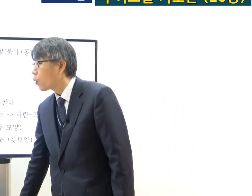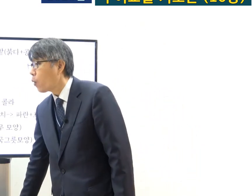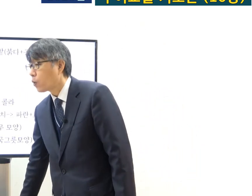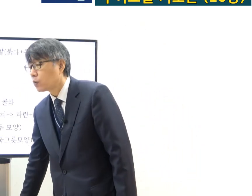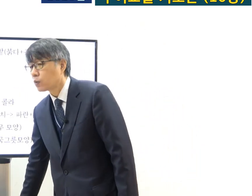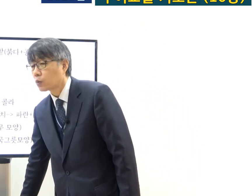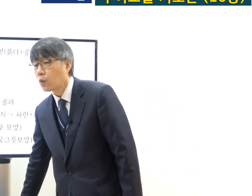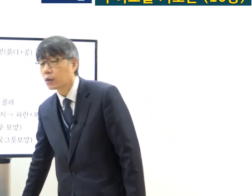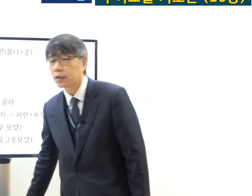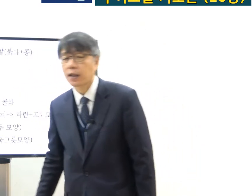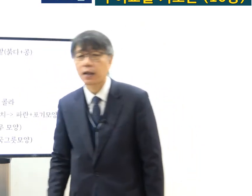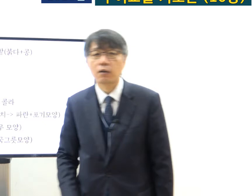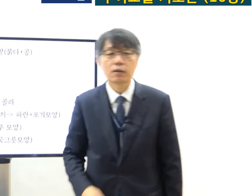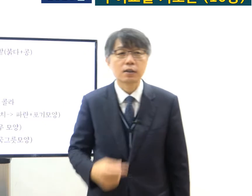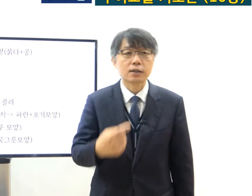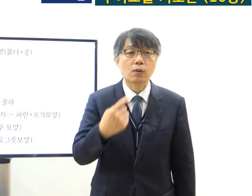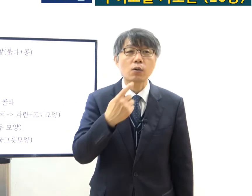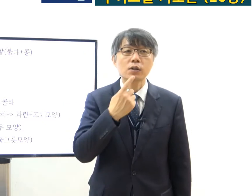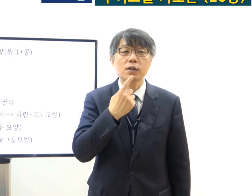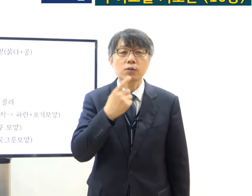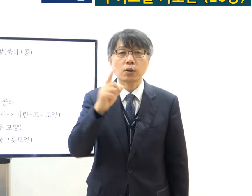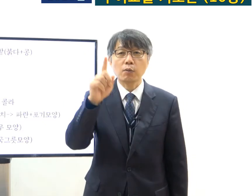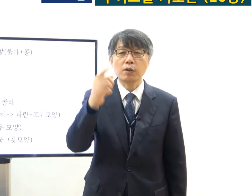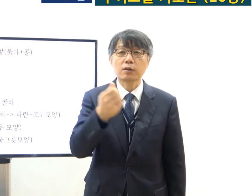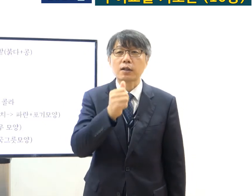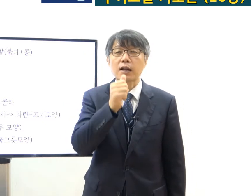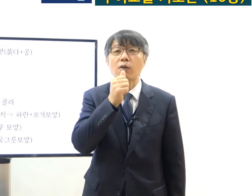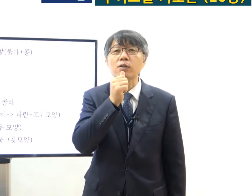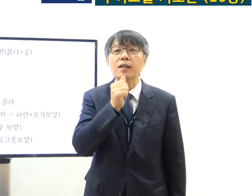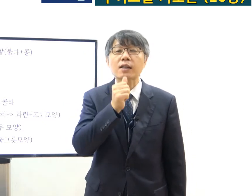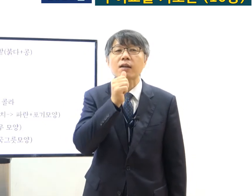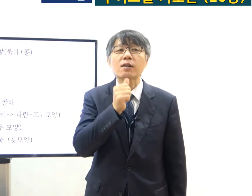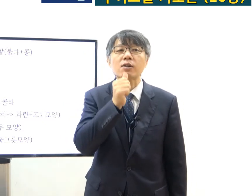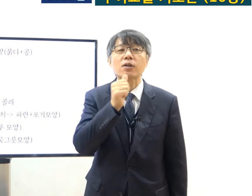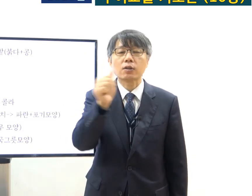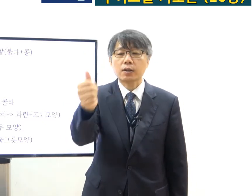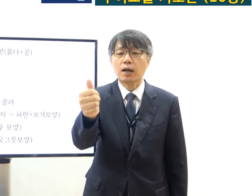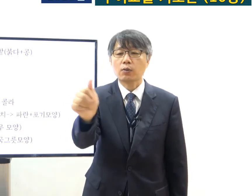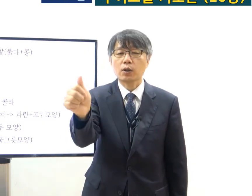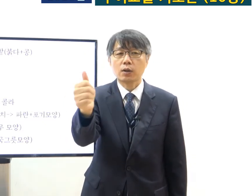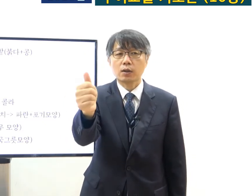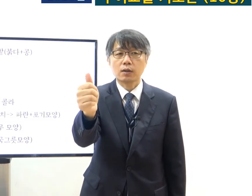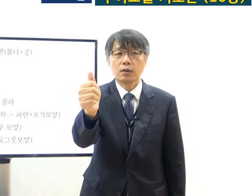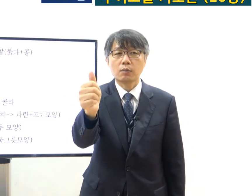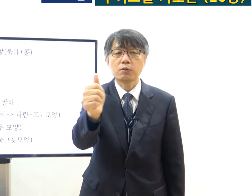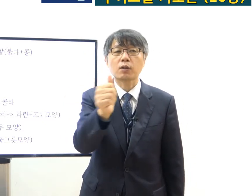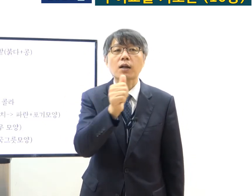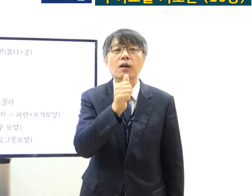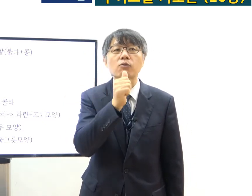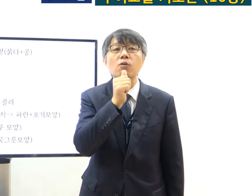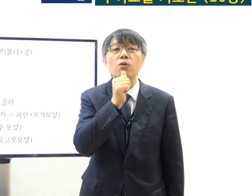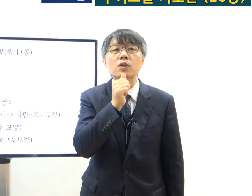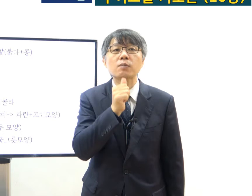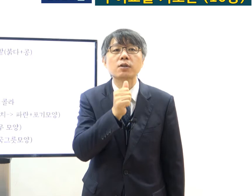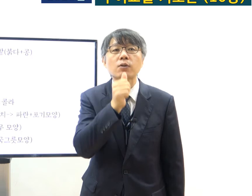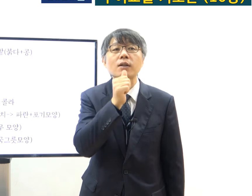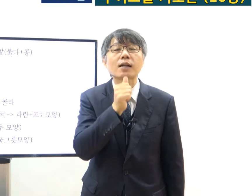콩은 어떻게 할까요? 자, 콩은 여기 보면 가운데 이렇게, 자, 여기 엄지손가락 하고요. 여기 턱 밑에 이렇게 갖다